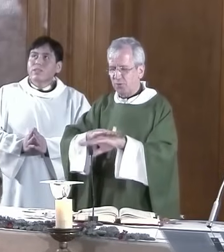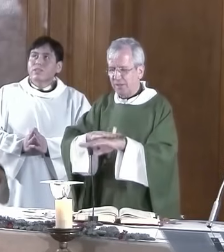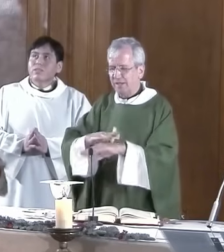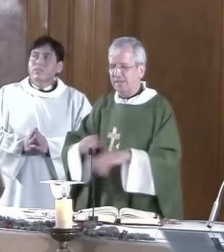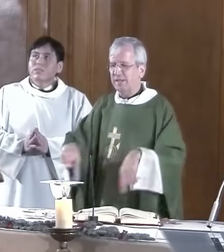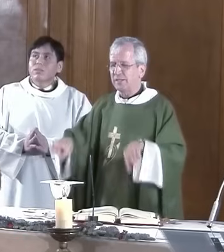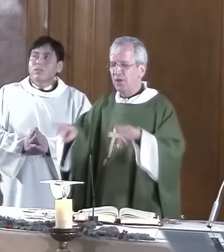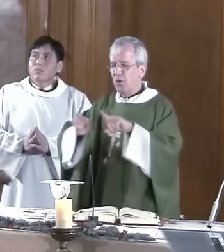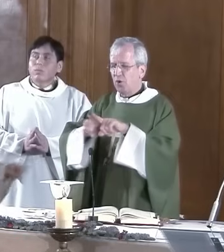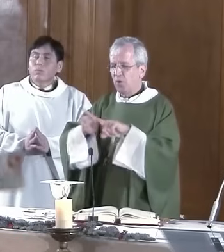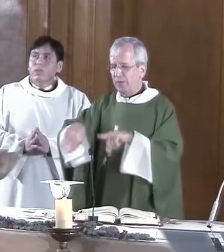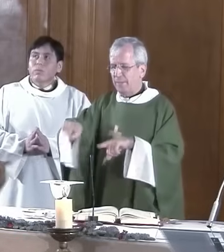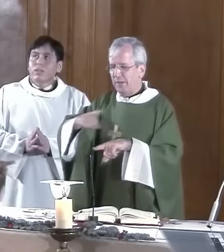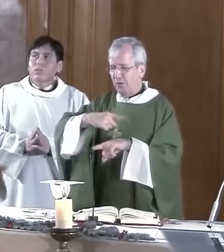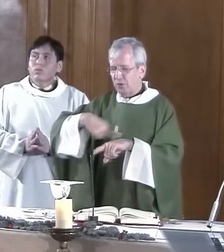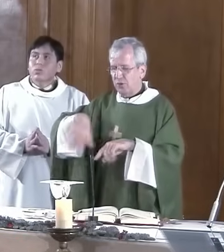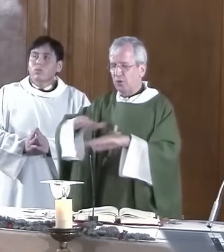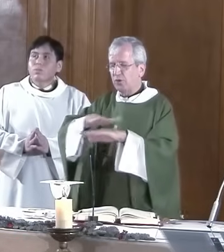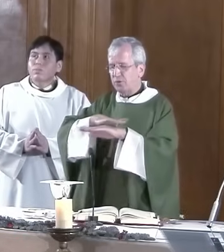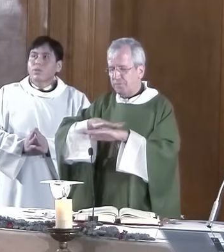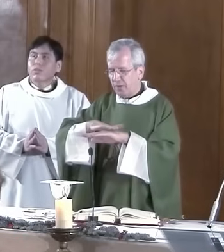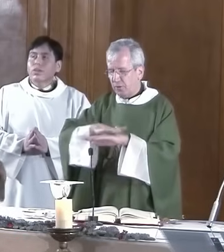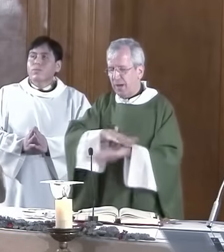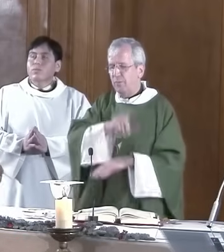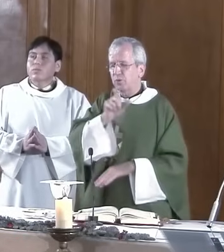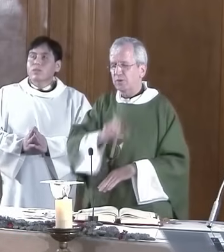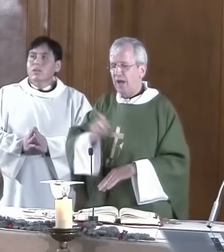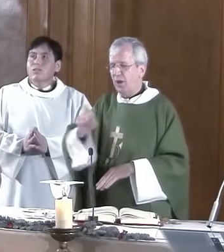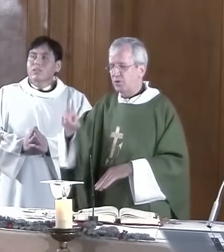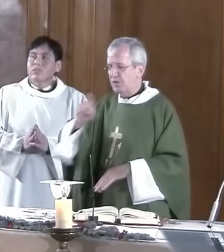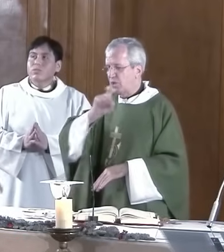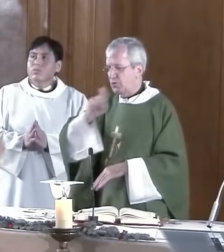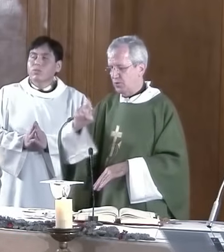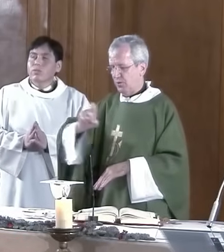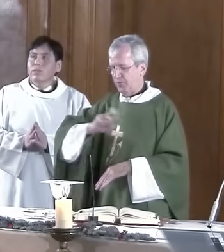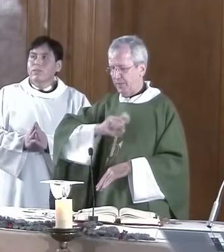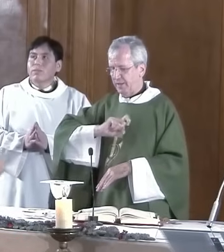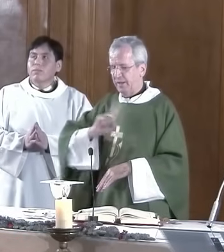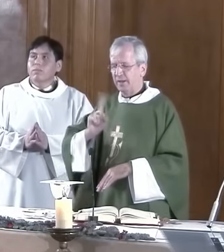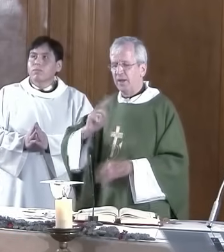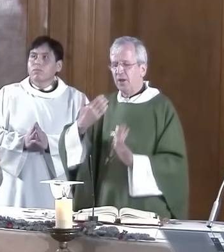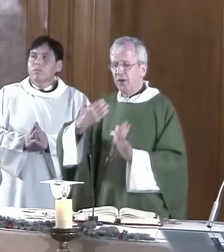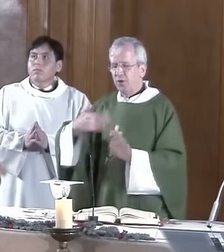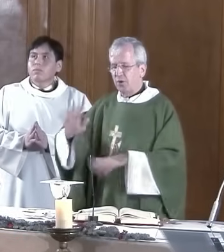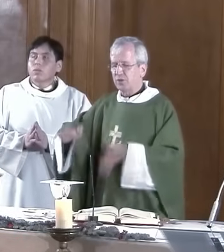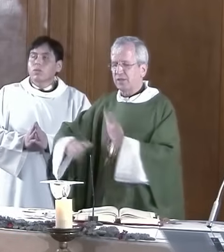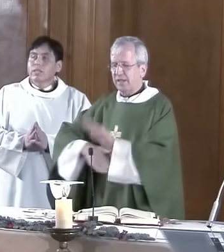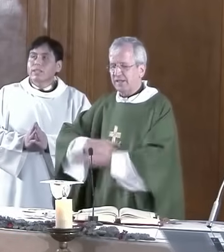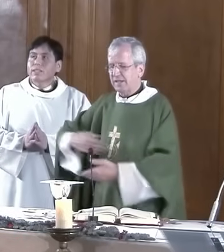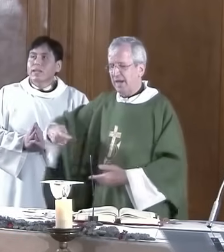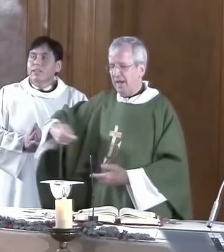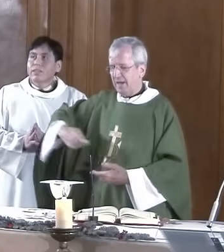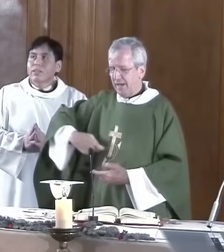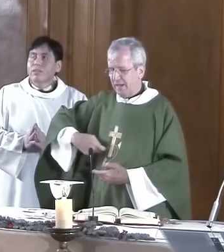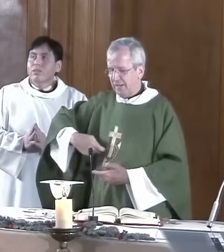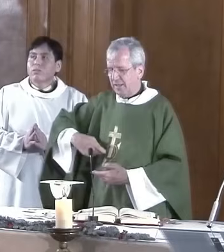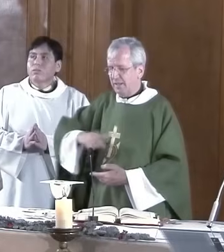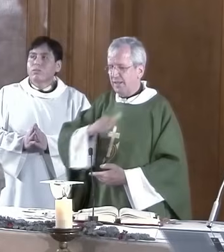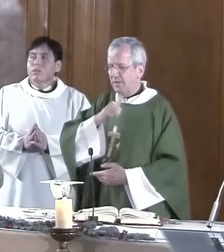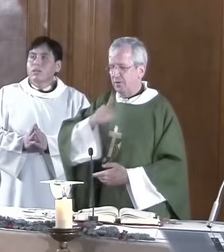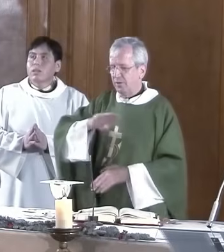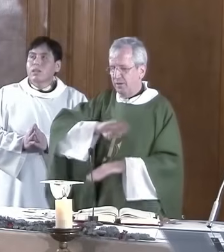nuestras ofensas como también nosotros perdonamos a los que nos ofenden. No nos dejes caer en